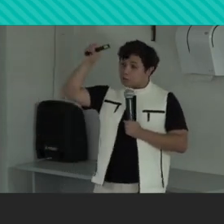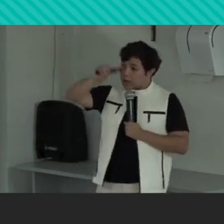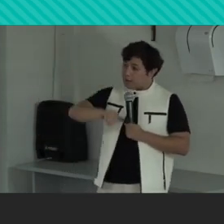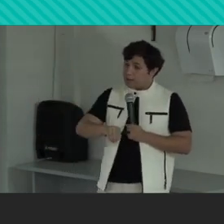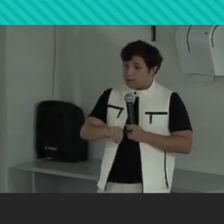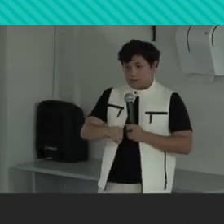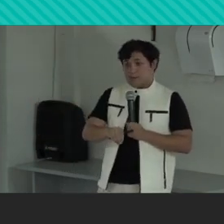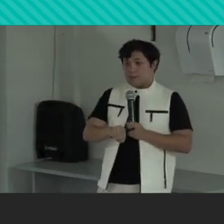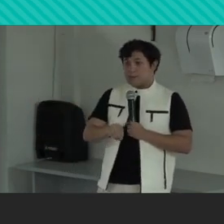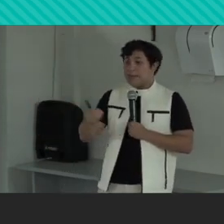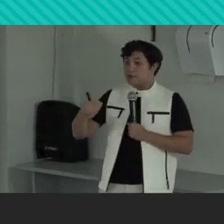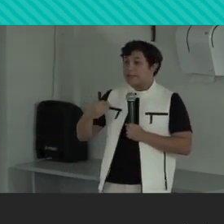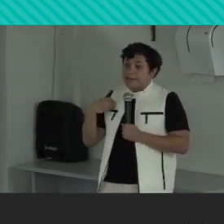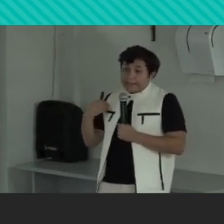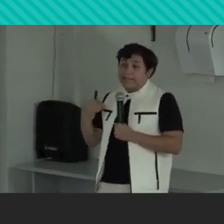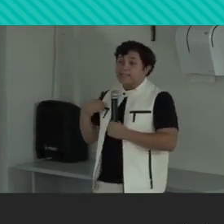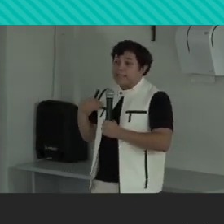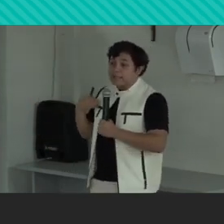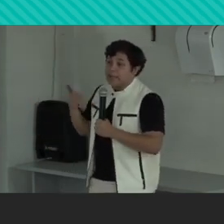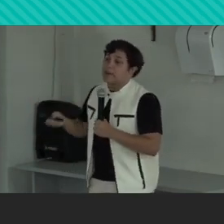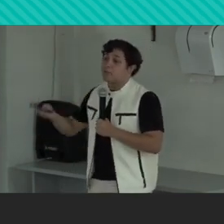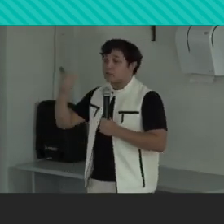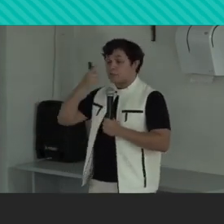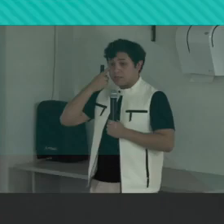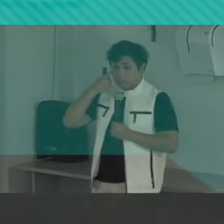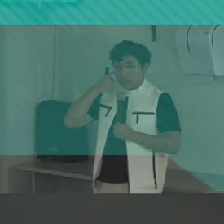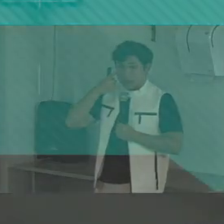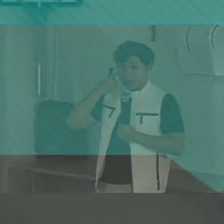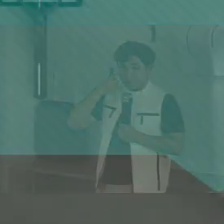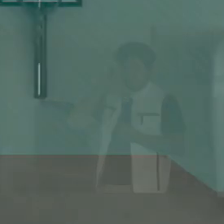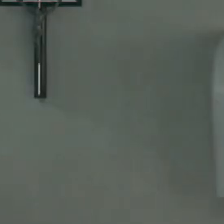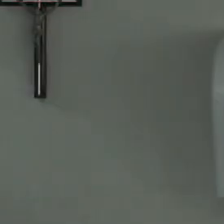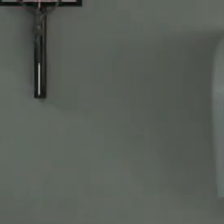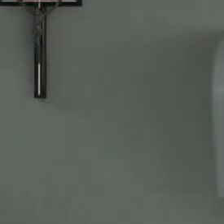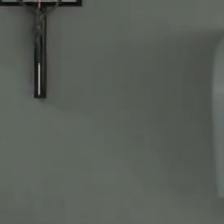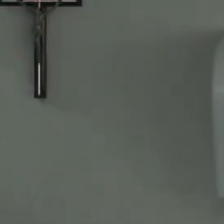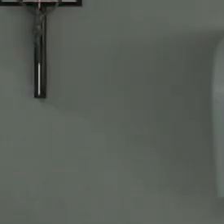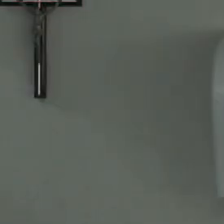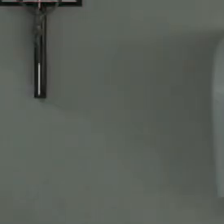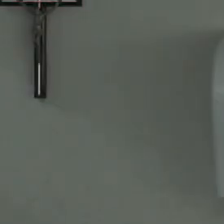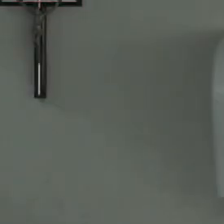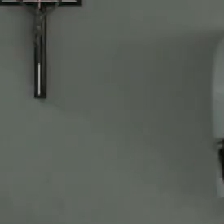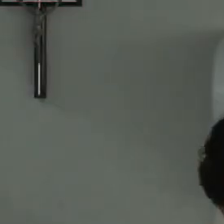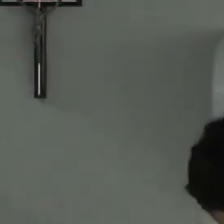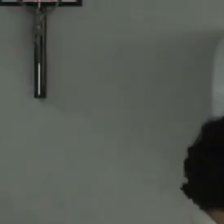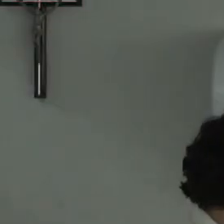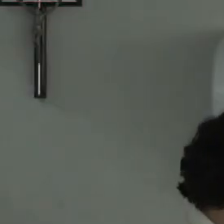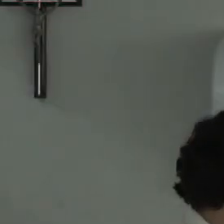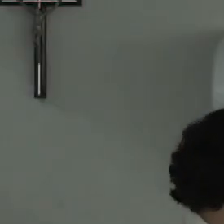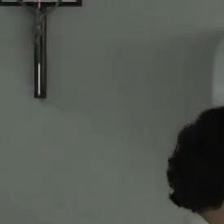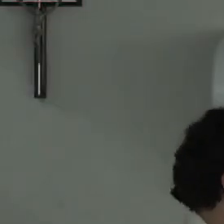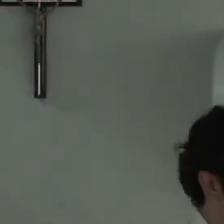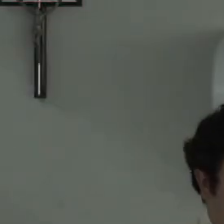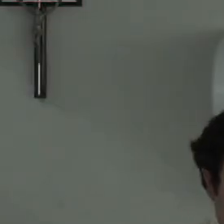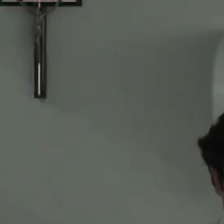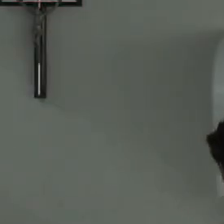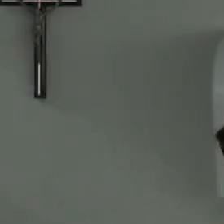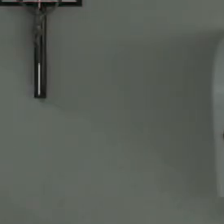cultural, ellos se enriquecen en la cuestión visual, ¿ok? Pero sigue existiendo este paradigma